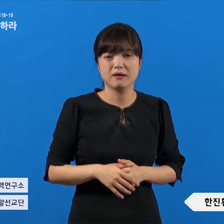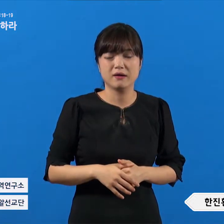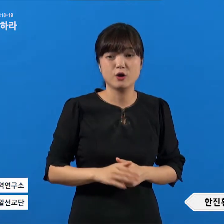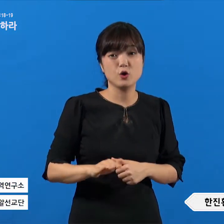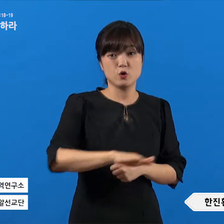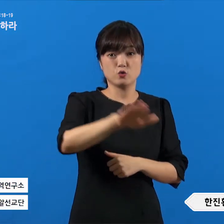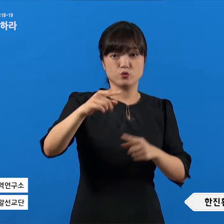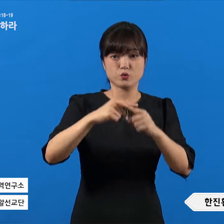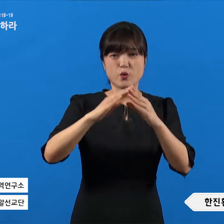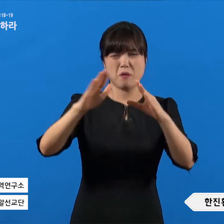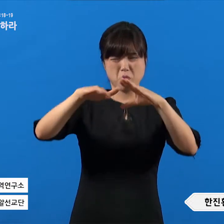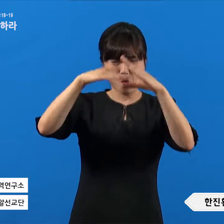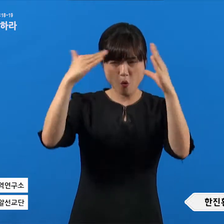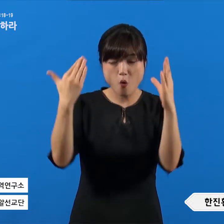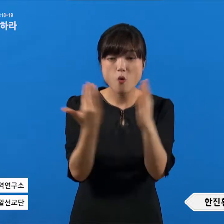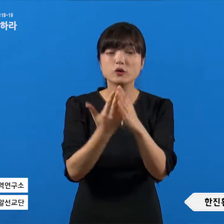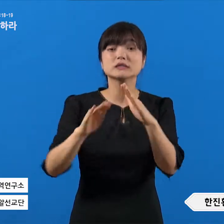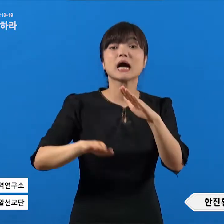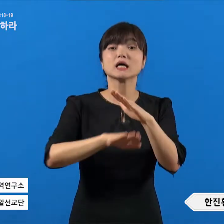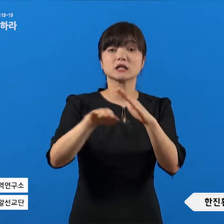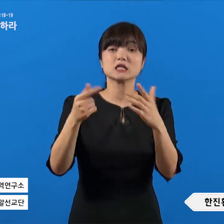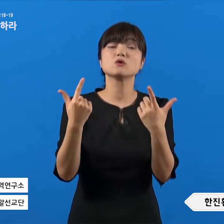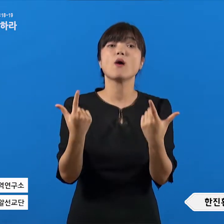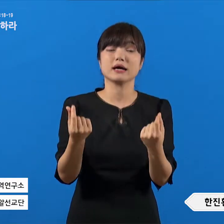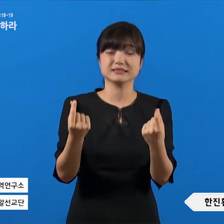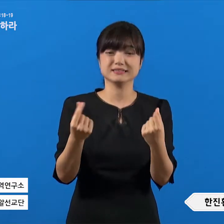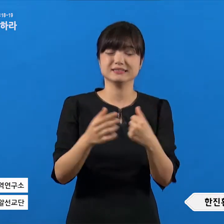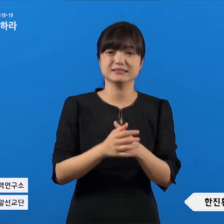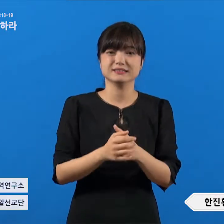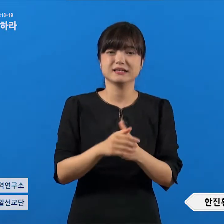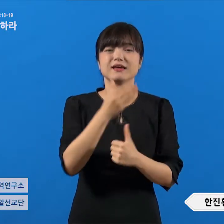서문교회 우리 모든 가정들이 정말 이런